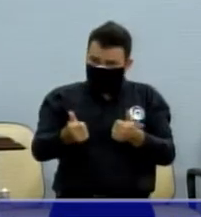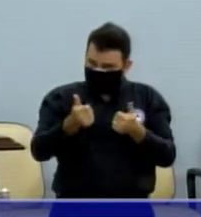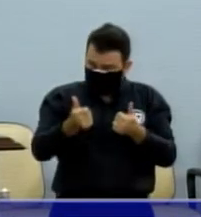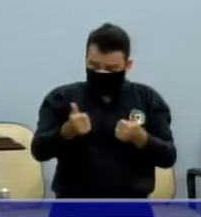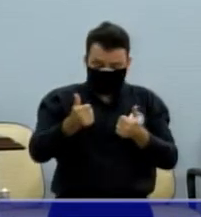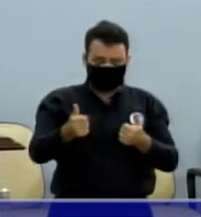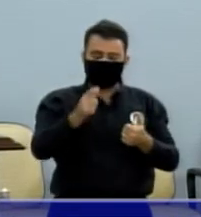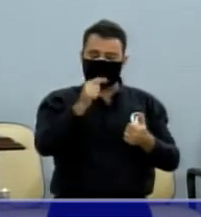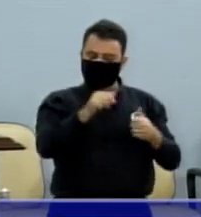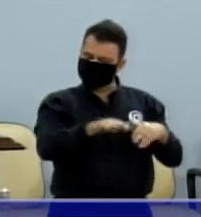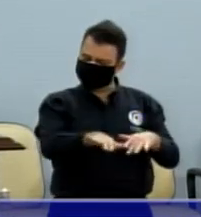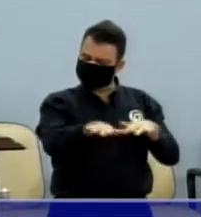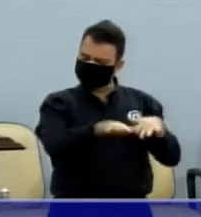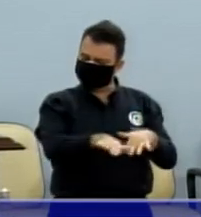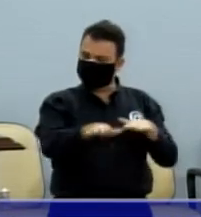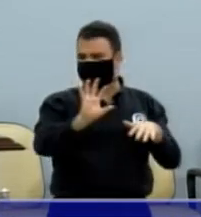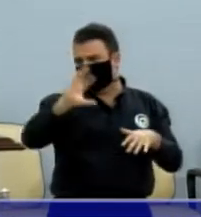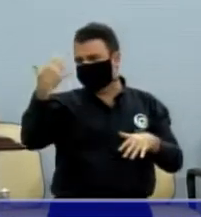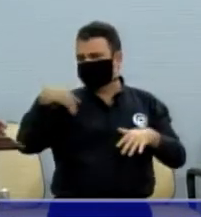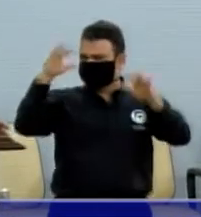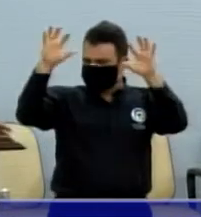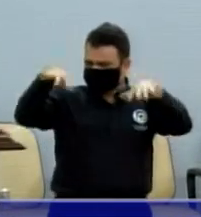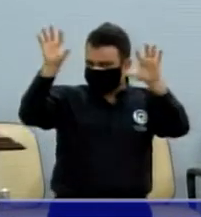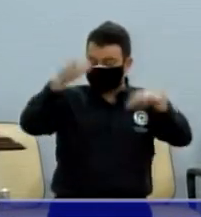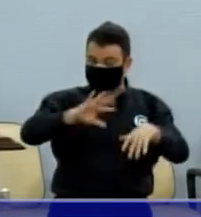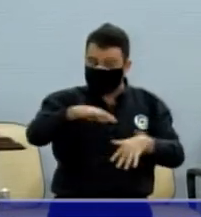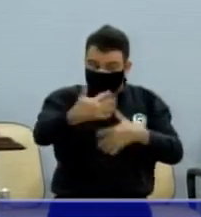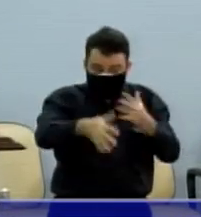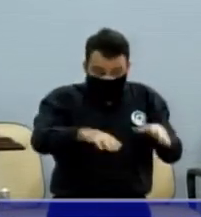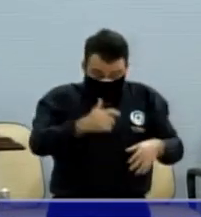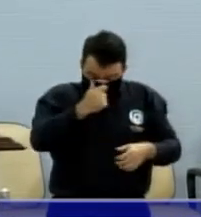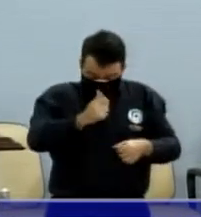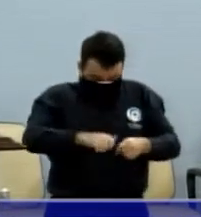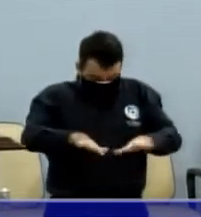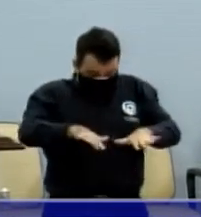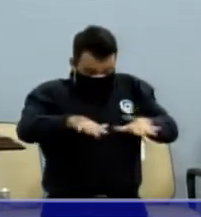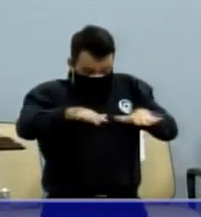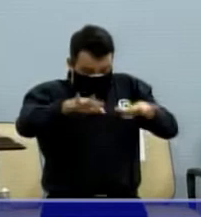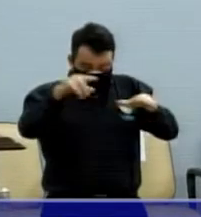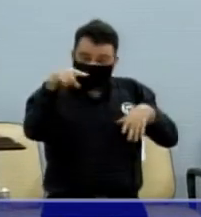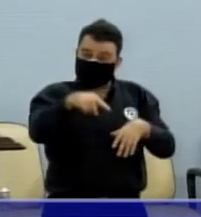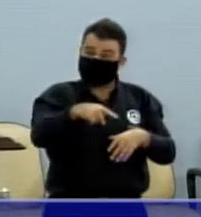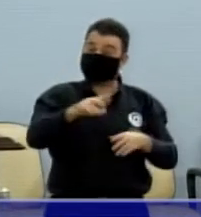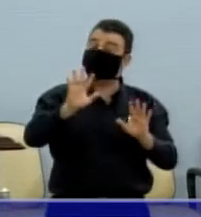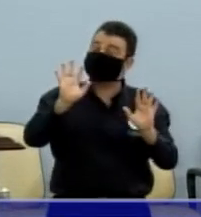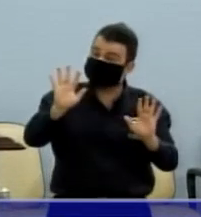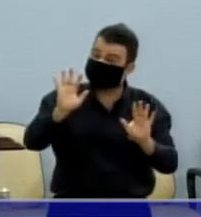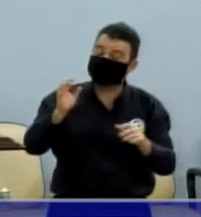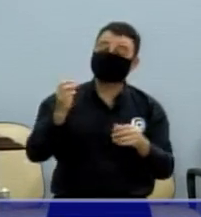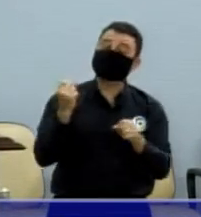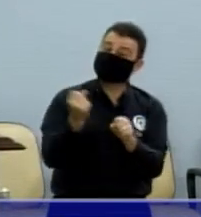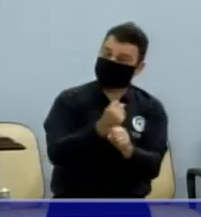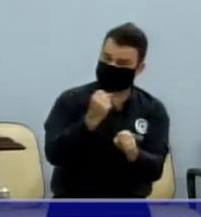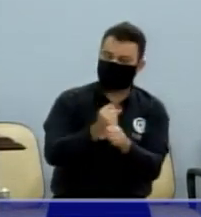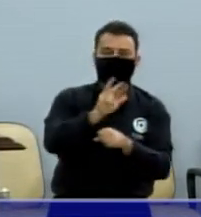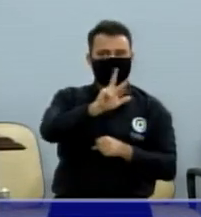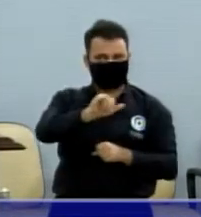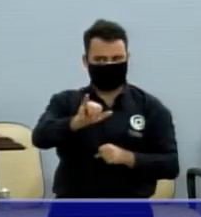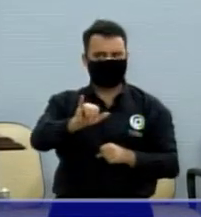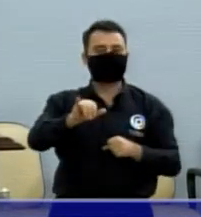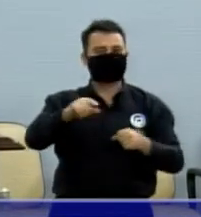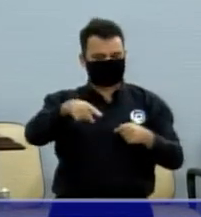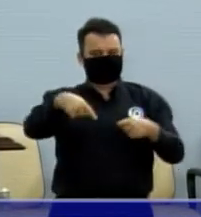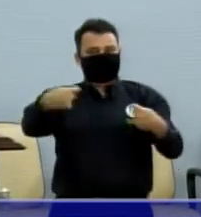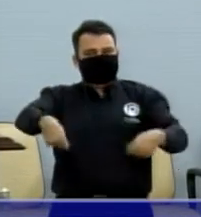com afunilamento da via. Então, é necessário que a população saiba que há necessidade da paciência, né? É uma obra necessária,